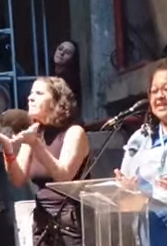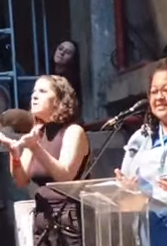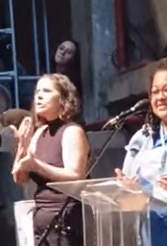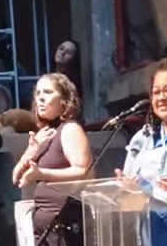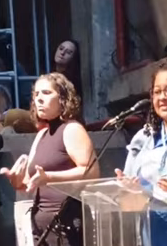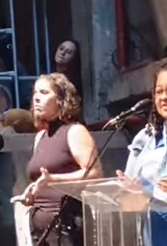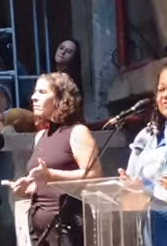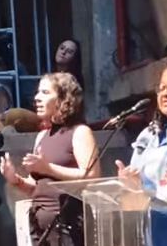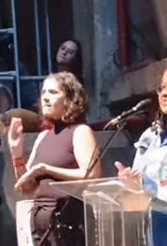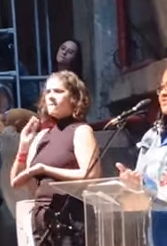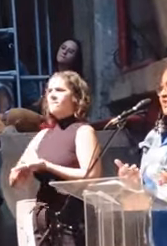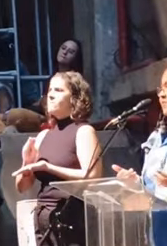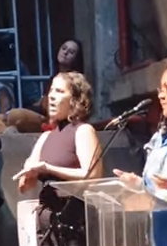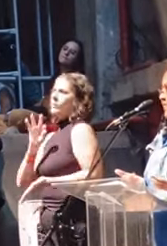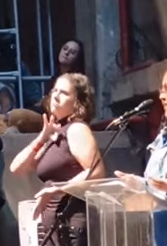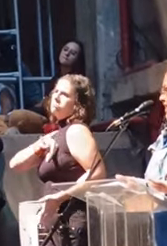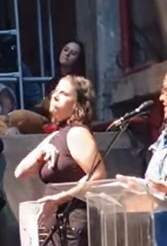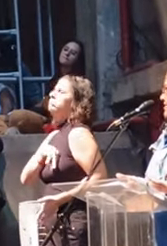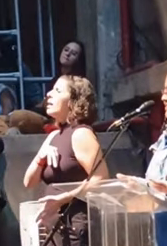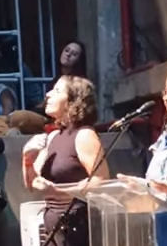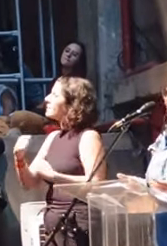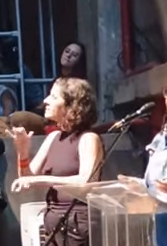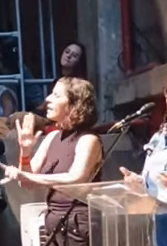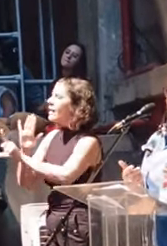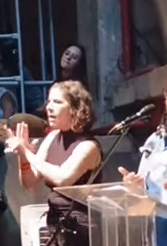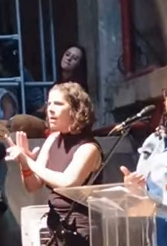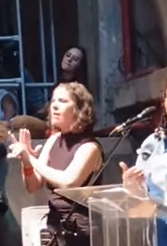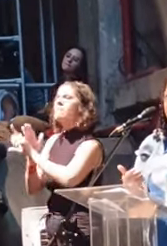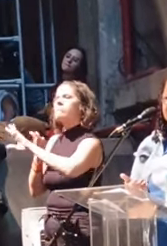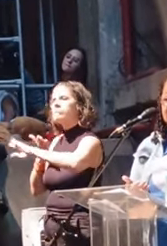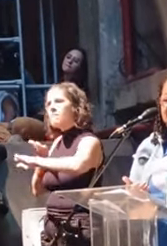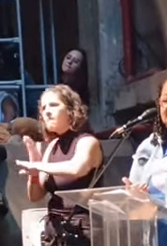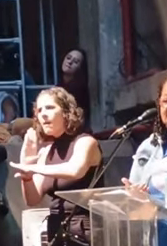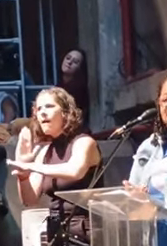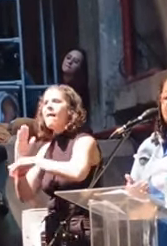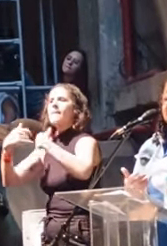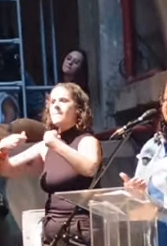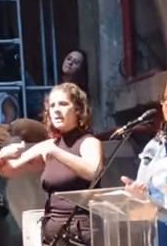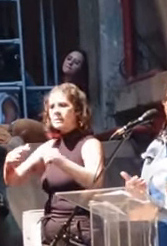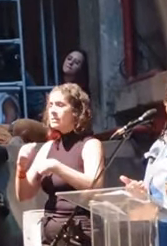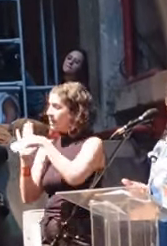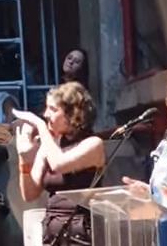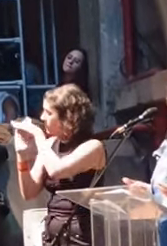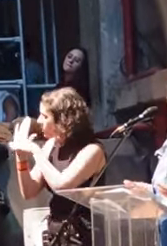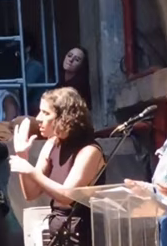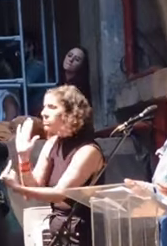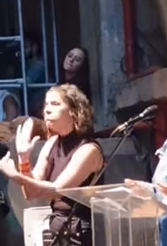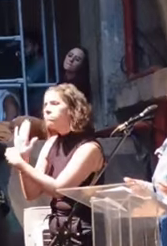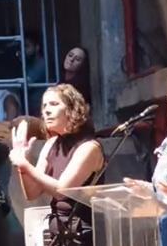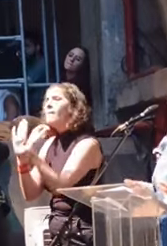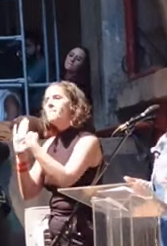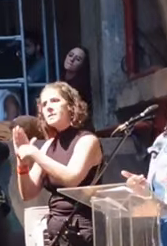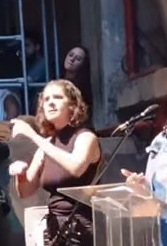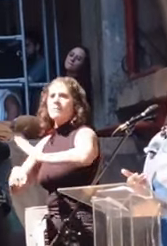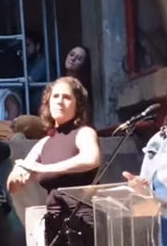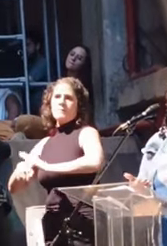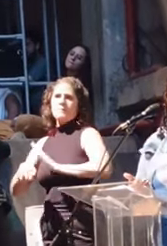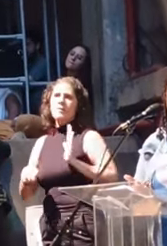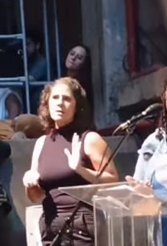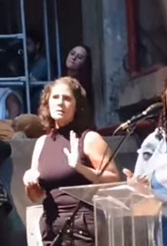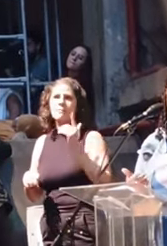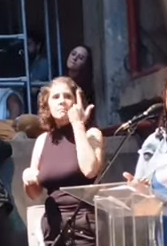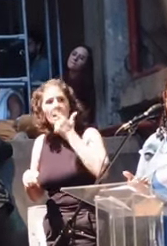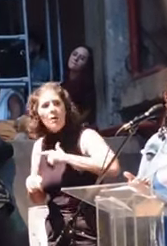Existem leis que precisam ser implementadas, existem programas que precisam ser implementados para